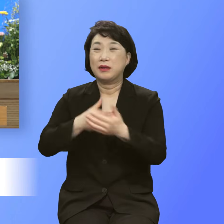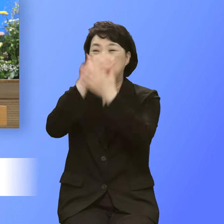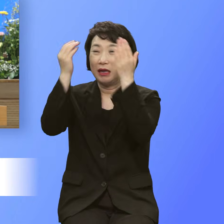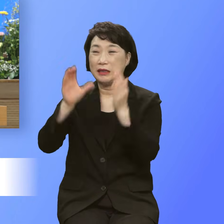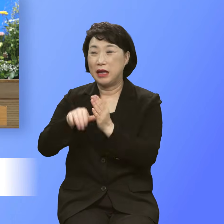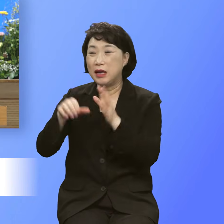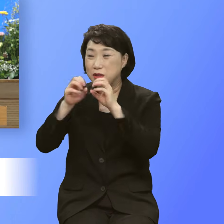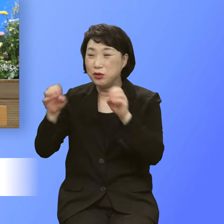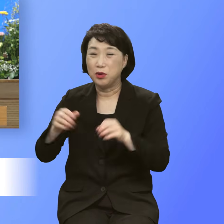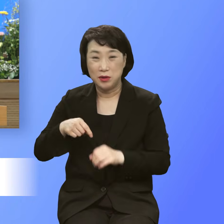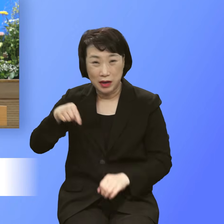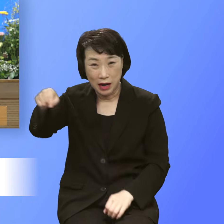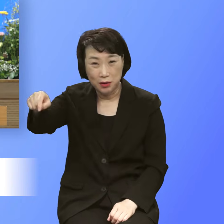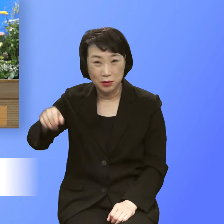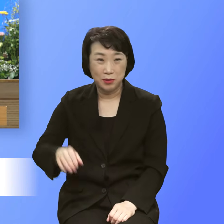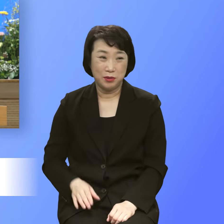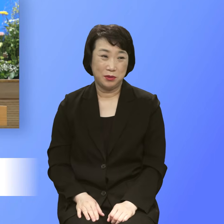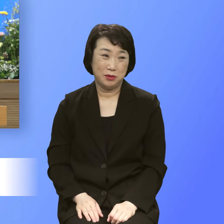낮에는 전도로 가시오.